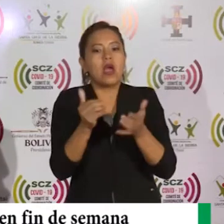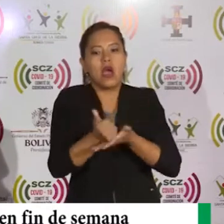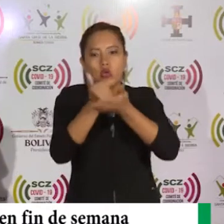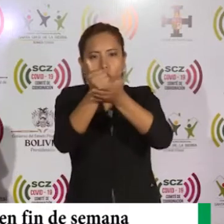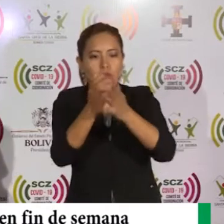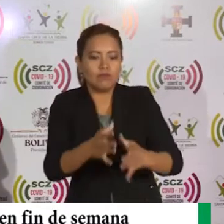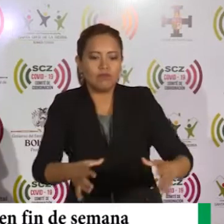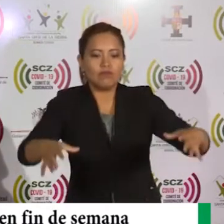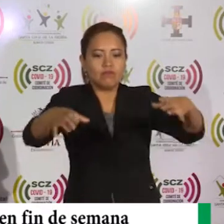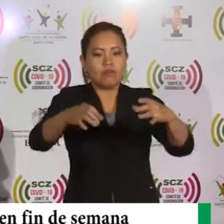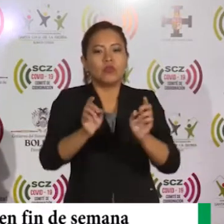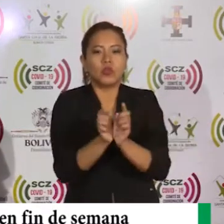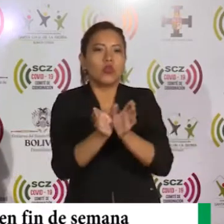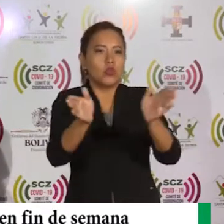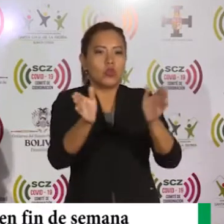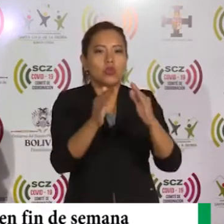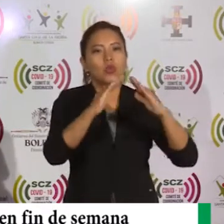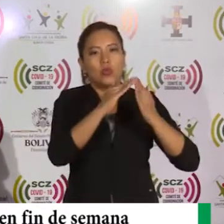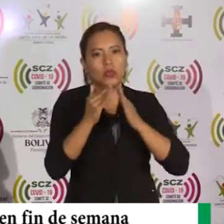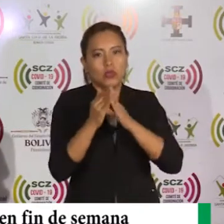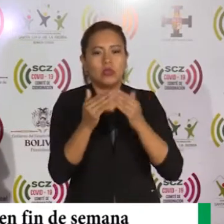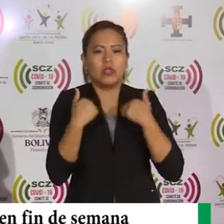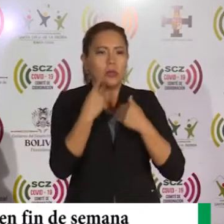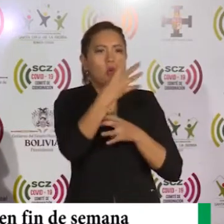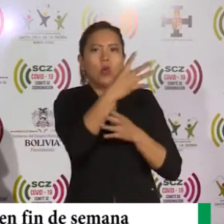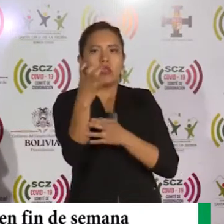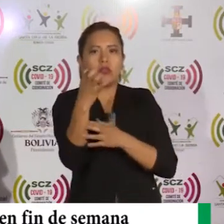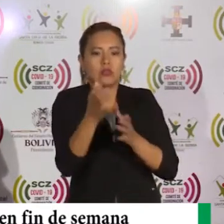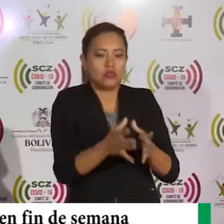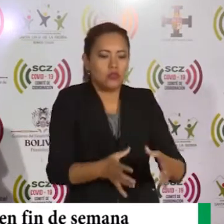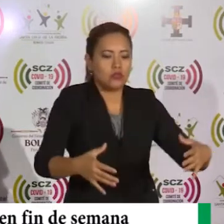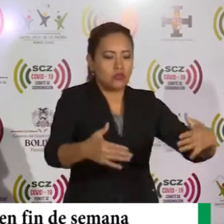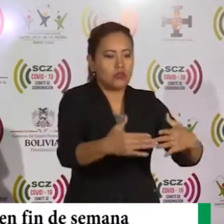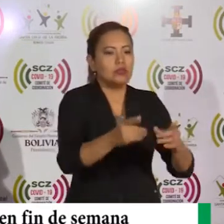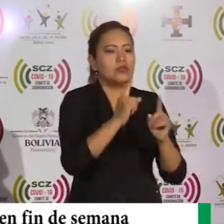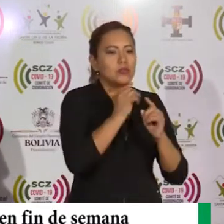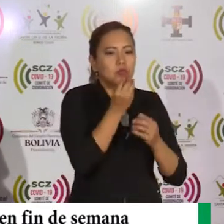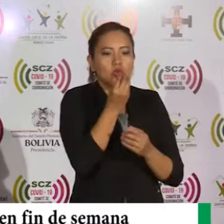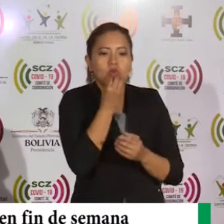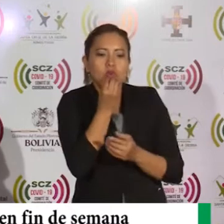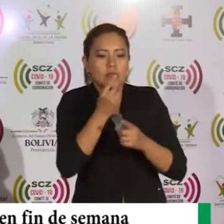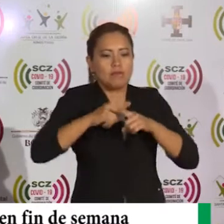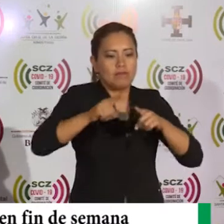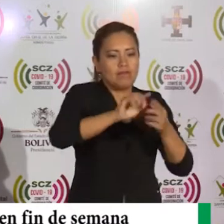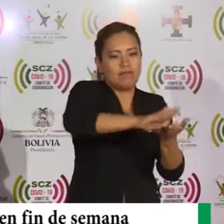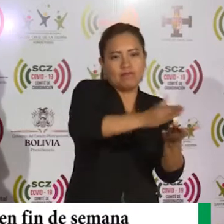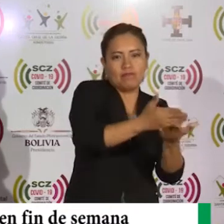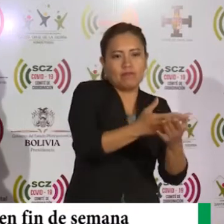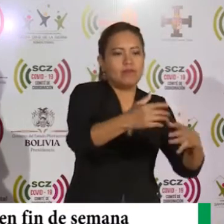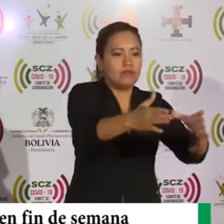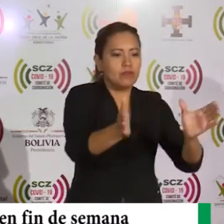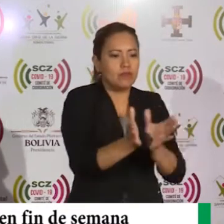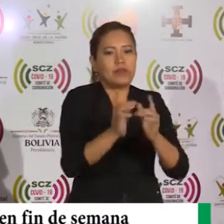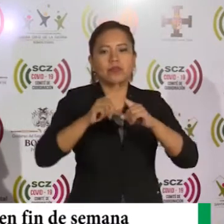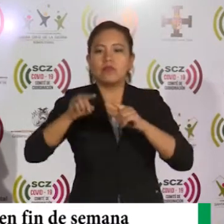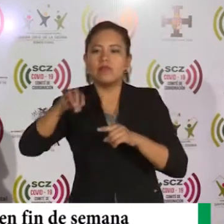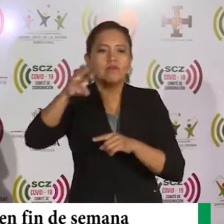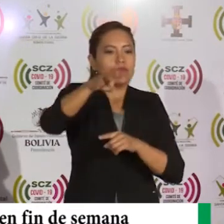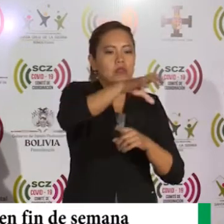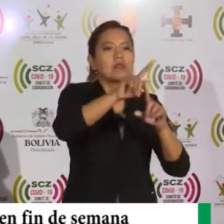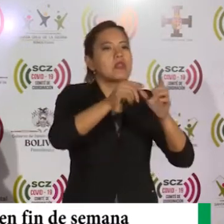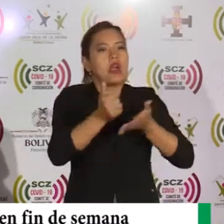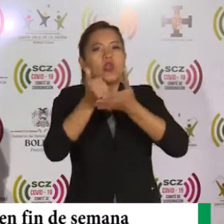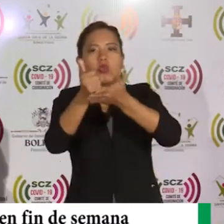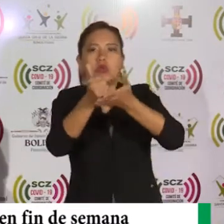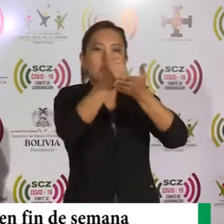comunitarias. Tenemos más de 400 ollas comunitarias, ollas comunes, las cuales se abastecen o